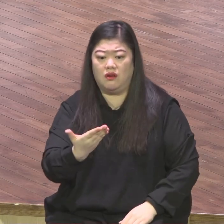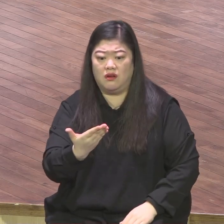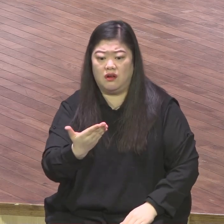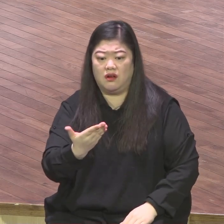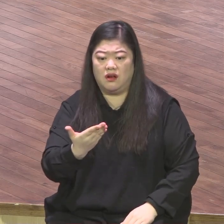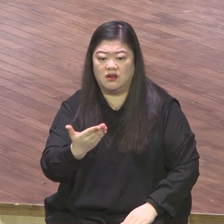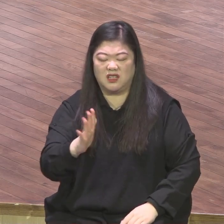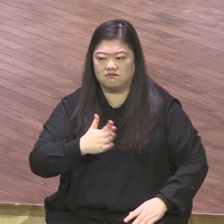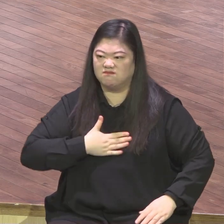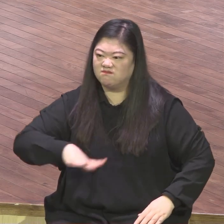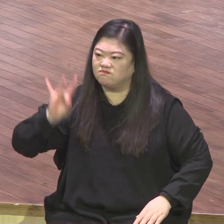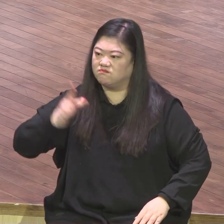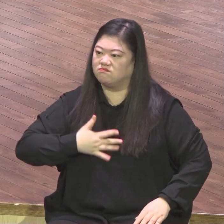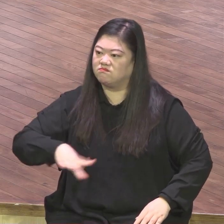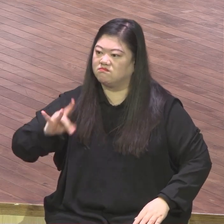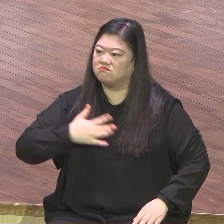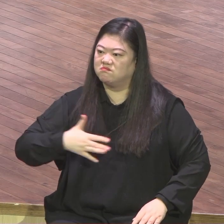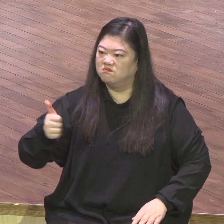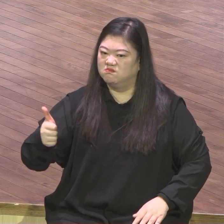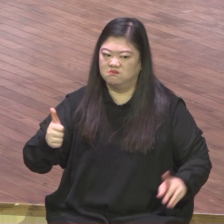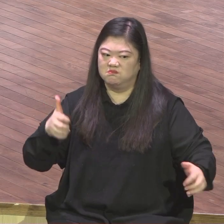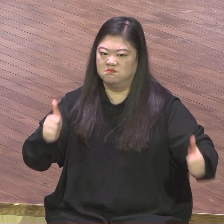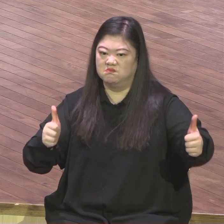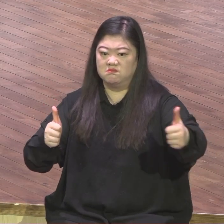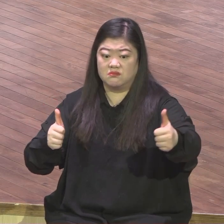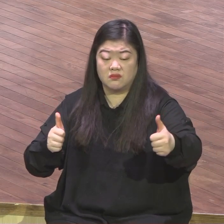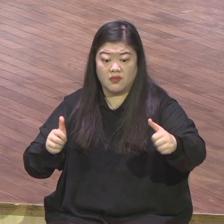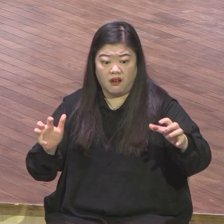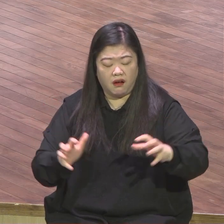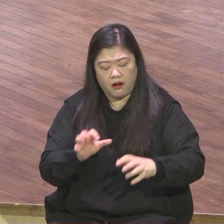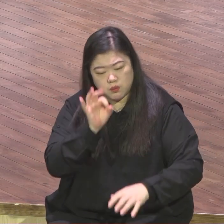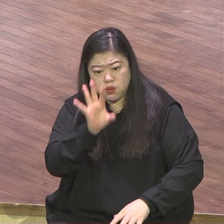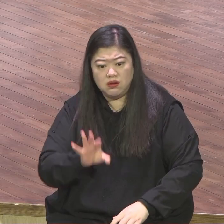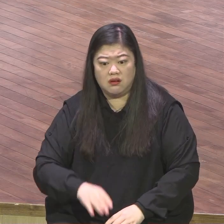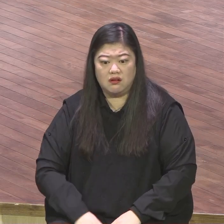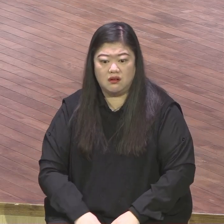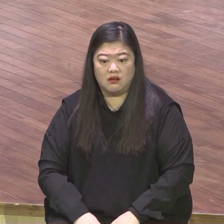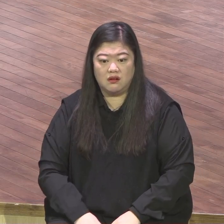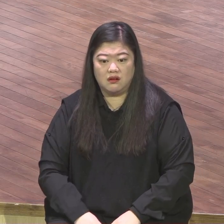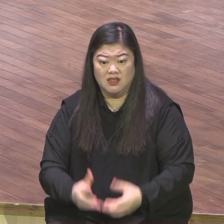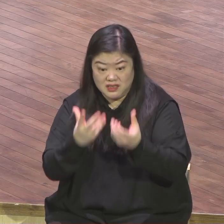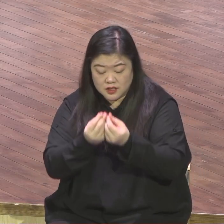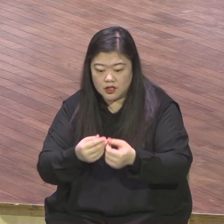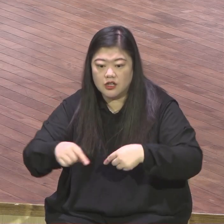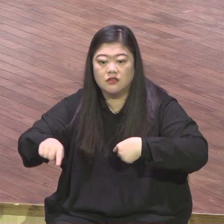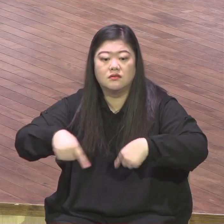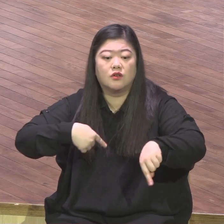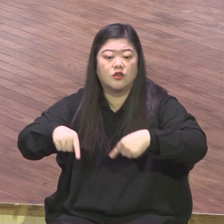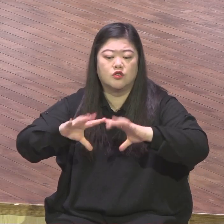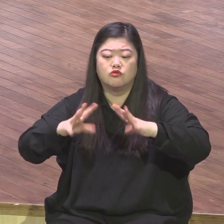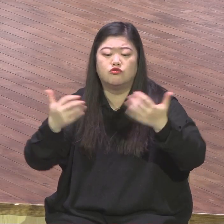보이잖아요. 가만히 보면요, 이 여야가 서로 비판을 위한 비판합니다.